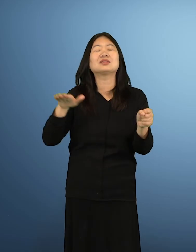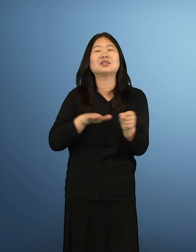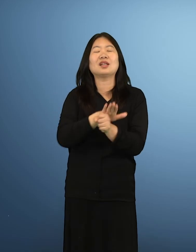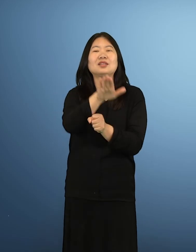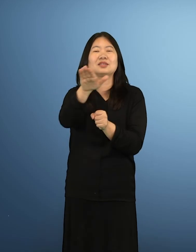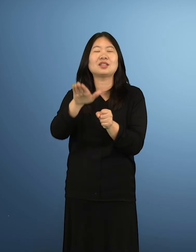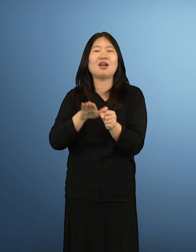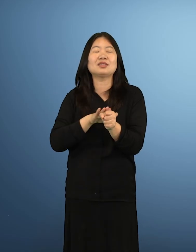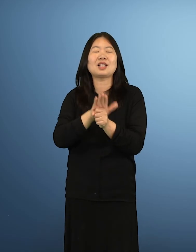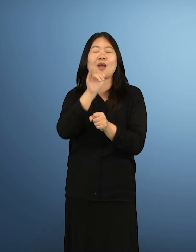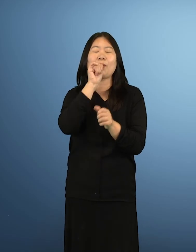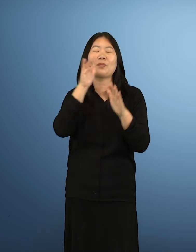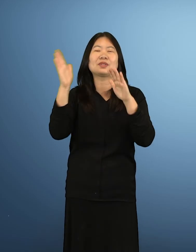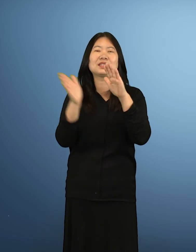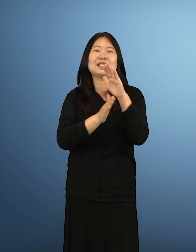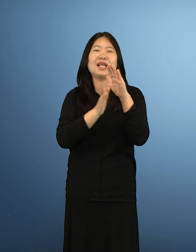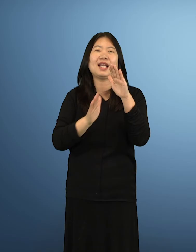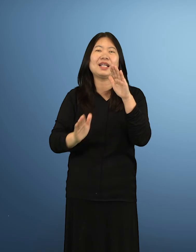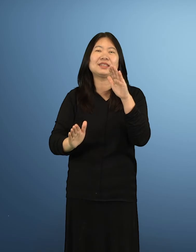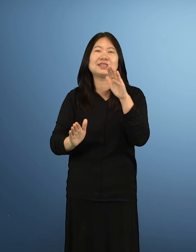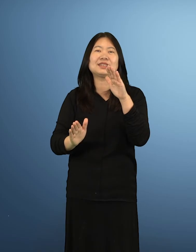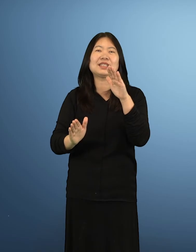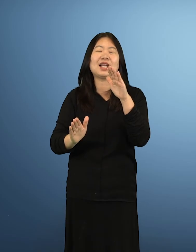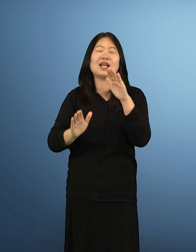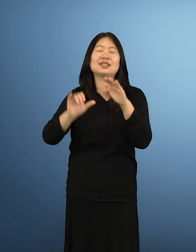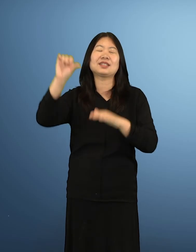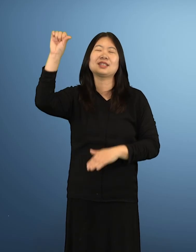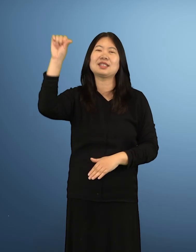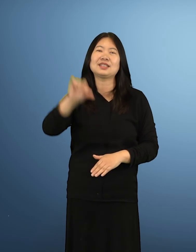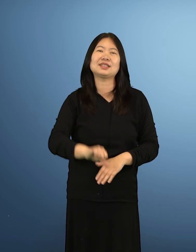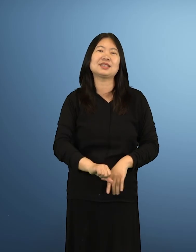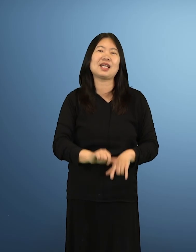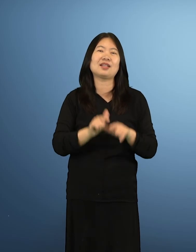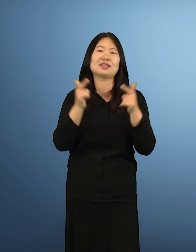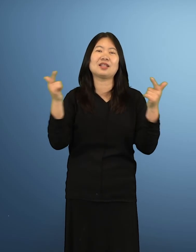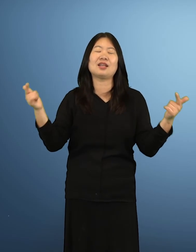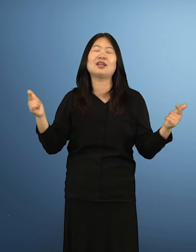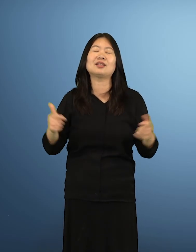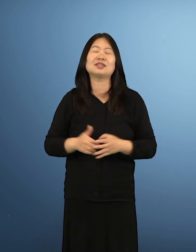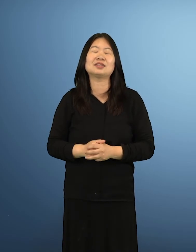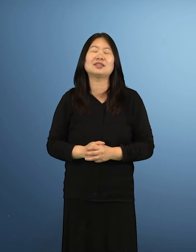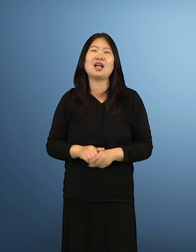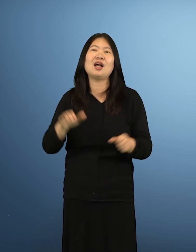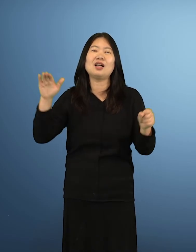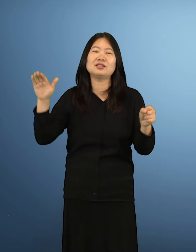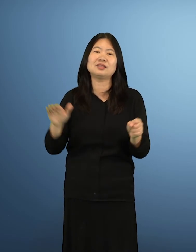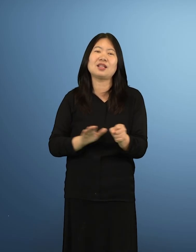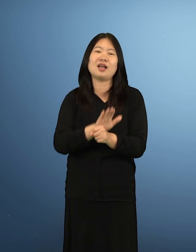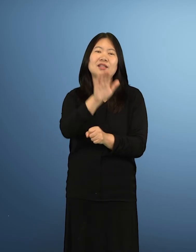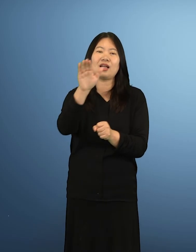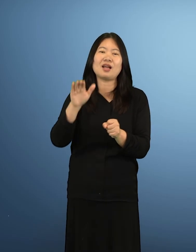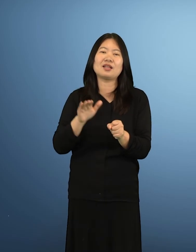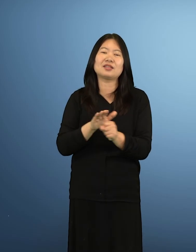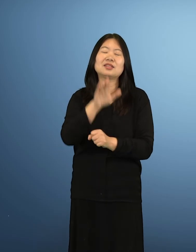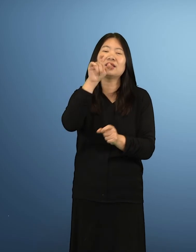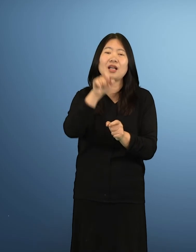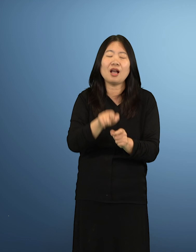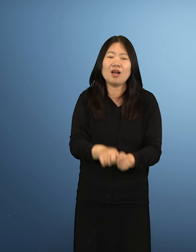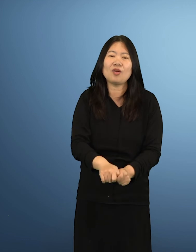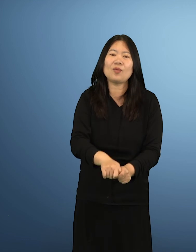사랑은 절대 지지 않네. 사랑은 오래 참고